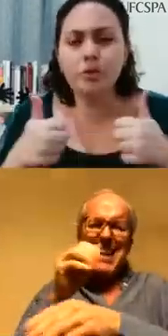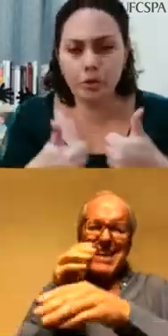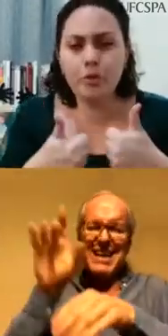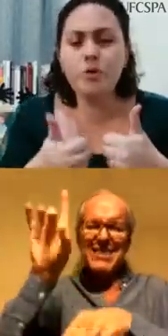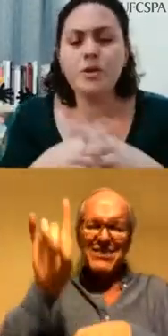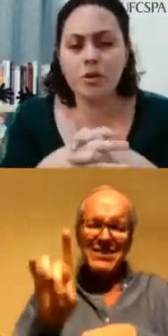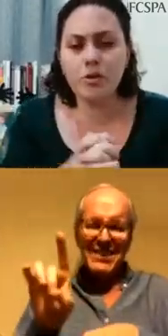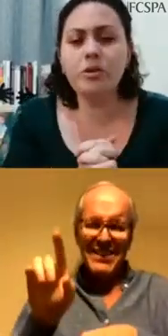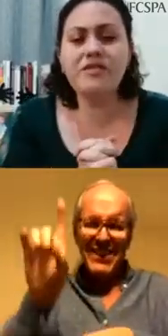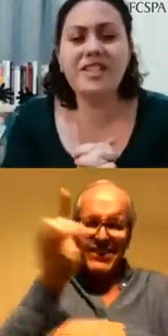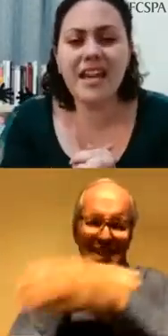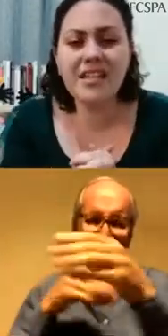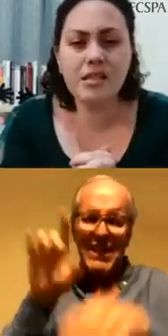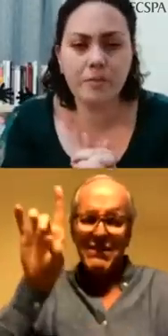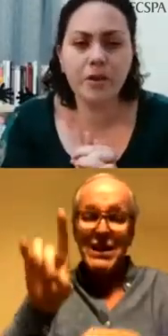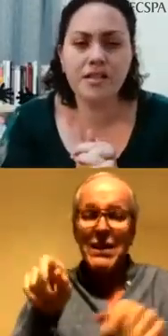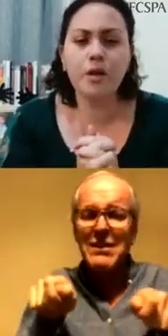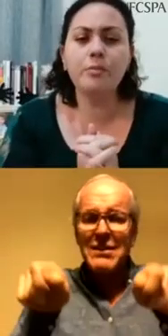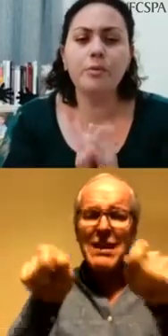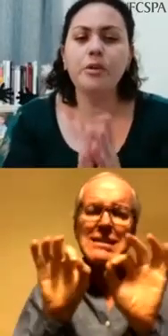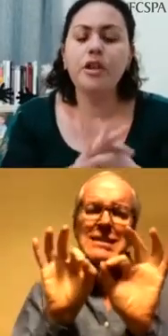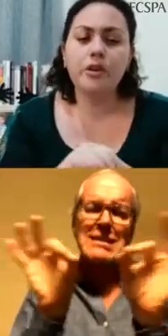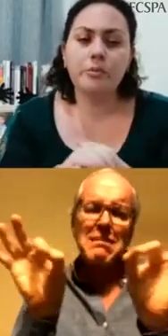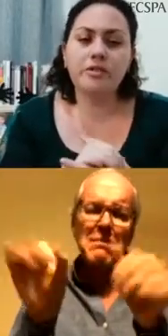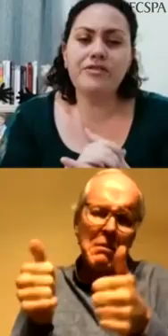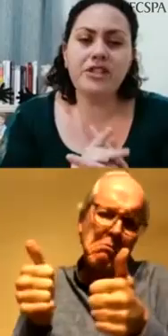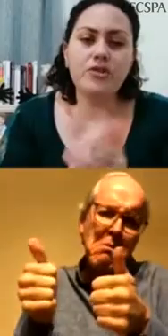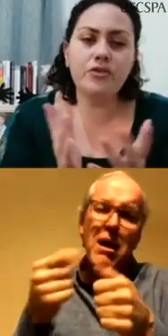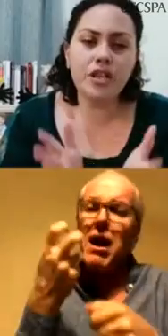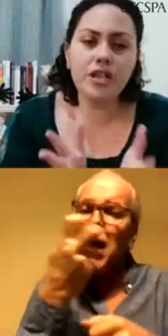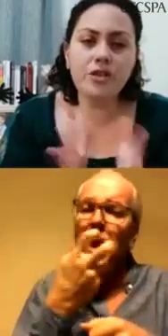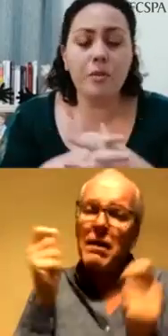O outro grupo de pessoas com deficiências, por exemplo,